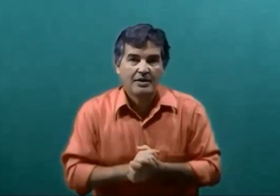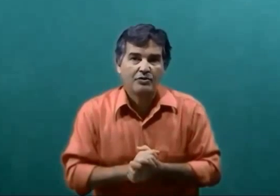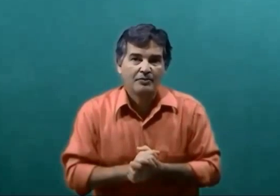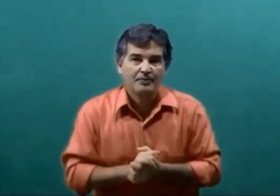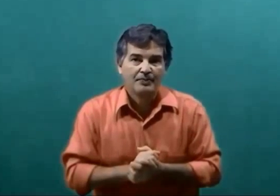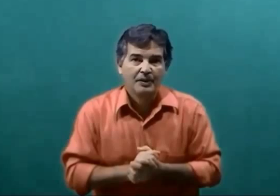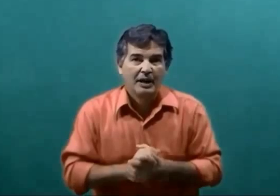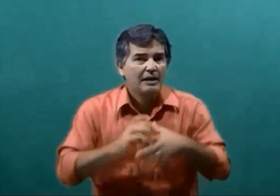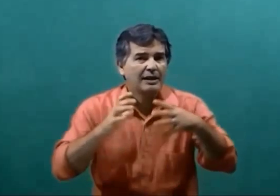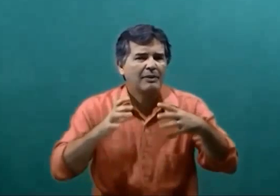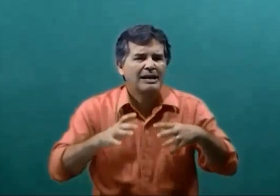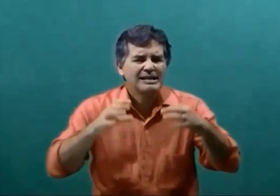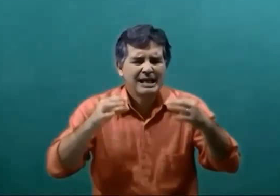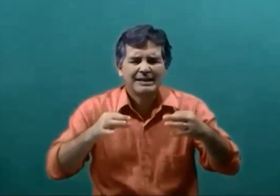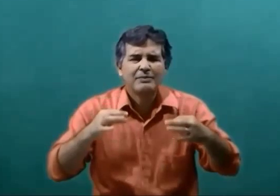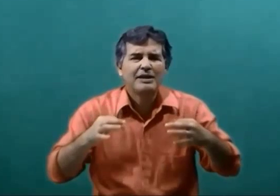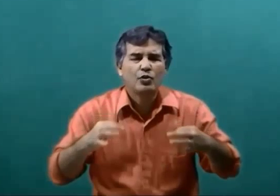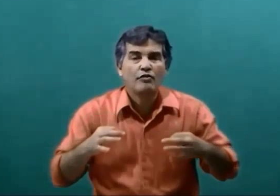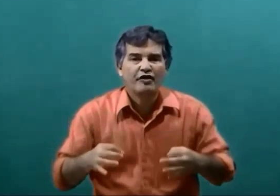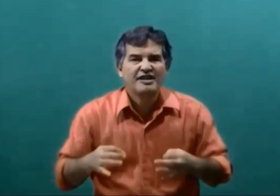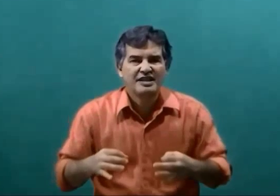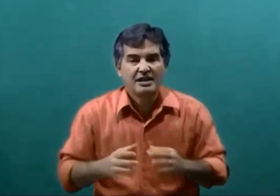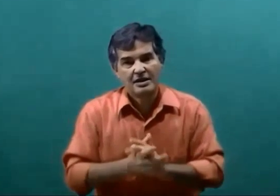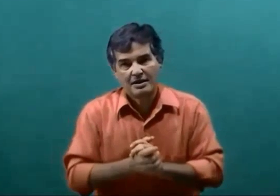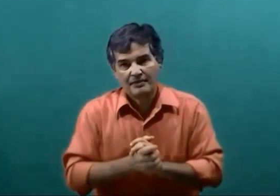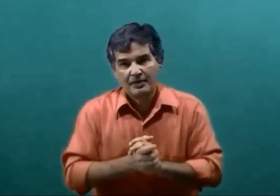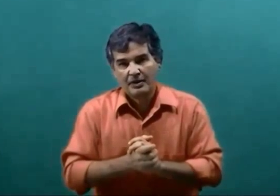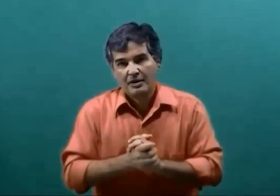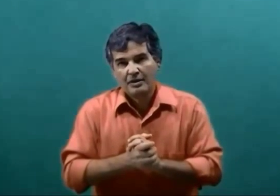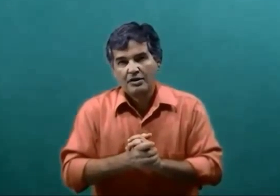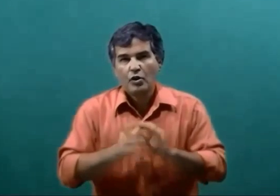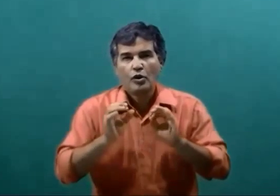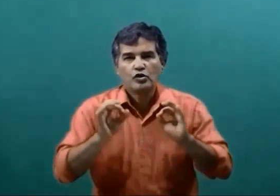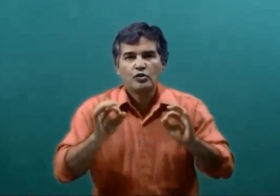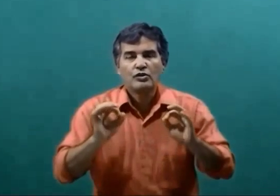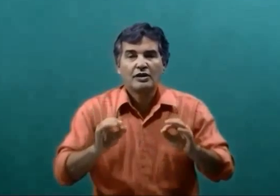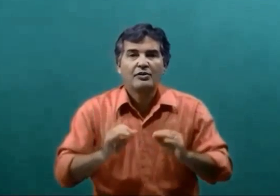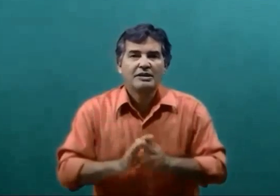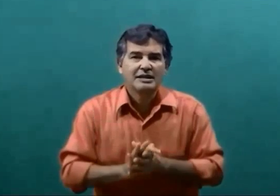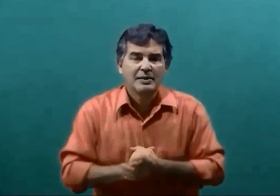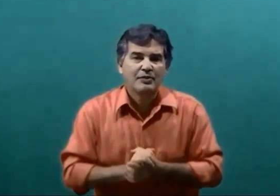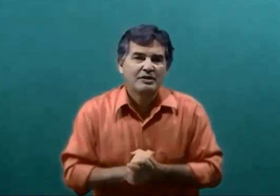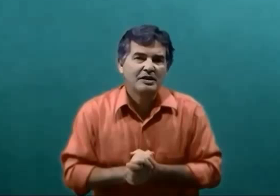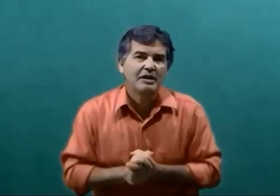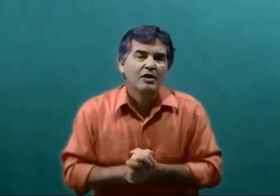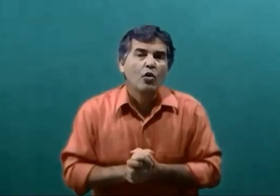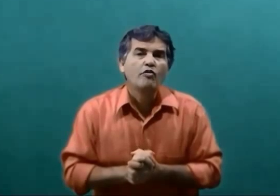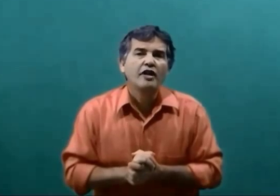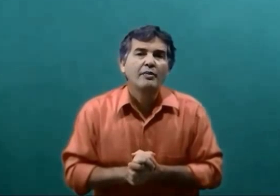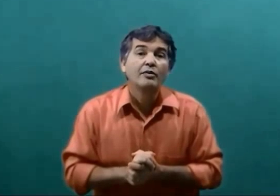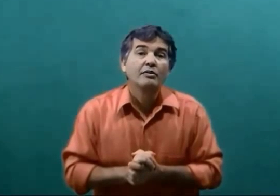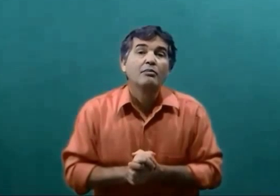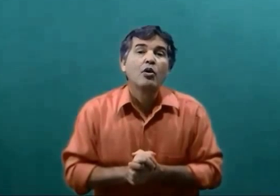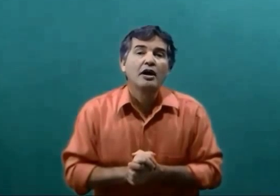ação. Ele trabalha exatamente com fé cênica. E eu gosto muito de dar um exemplo assim com o verbo